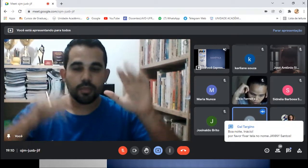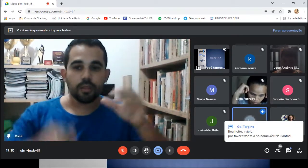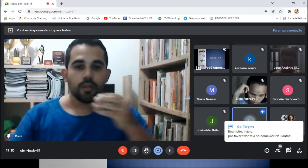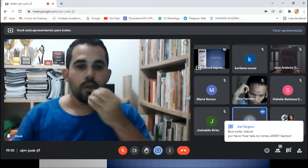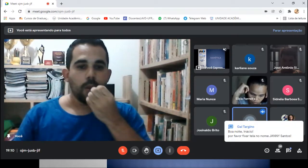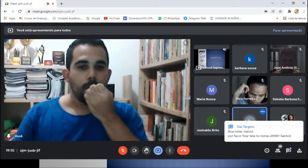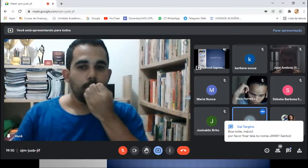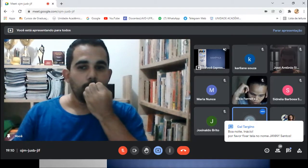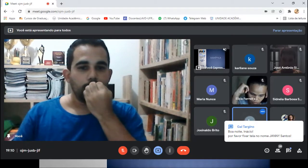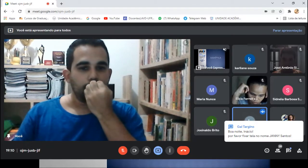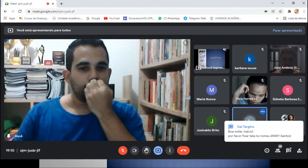Olá,